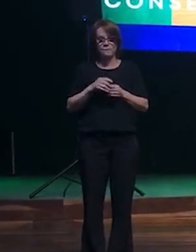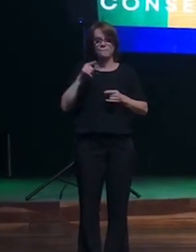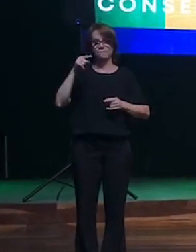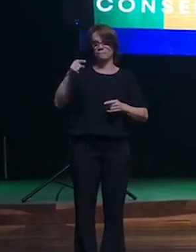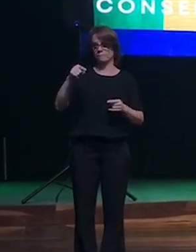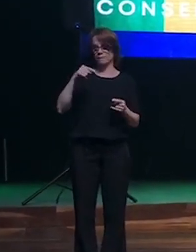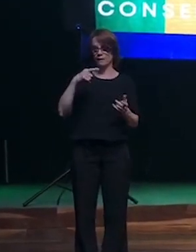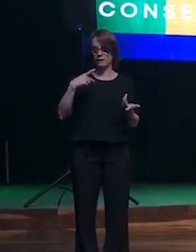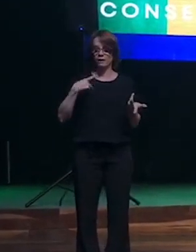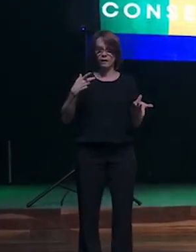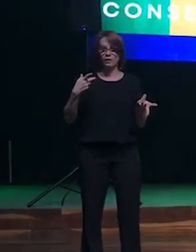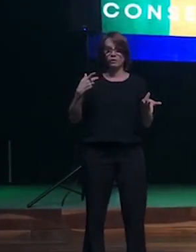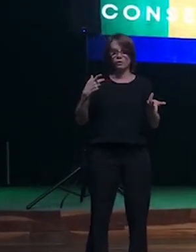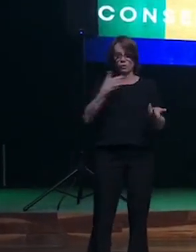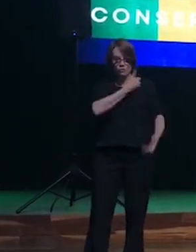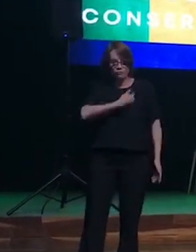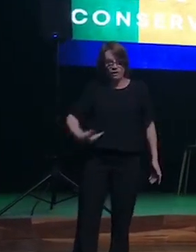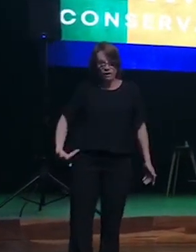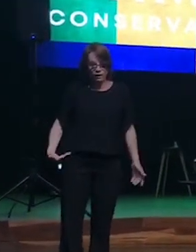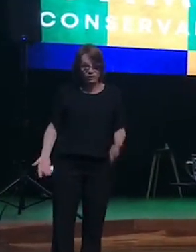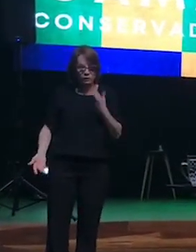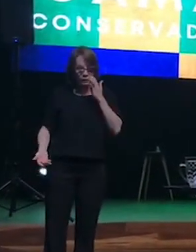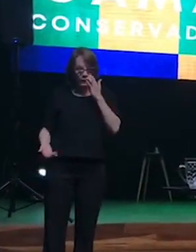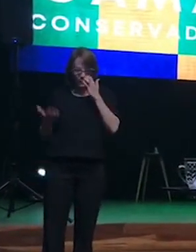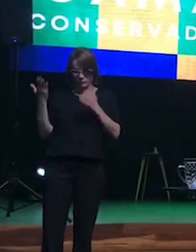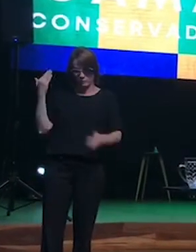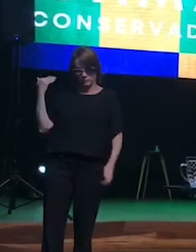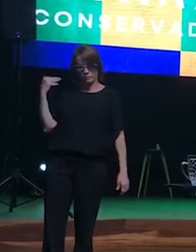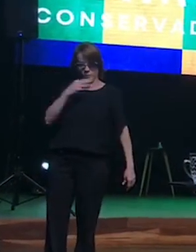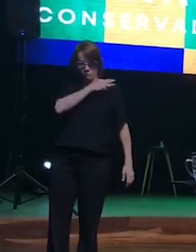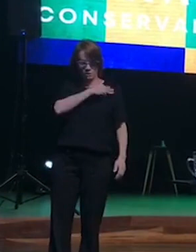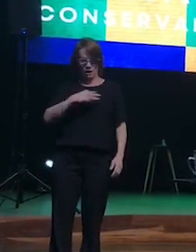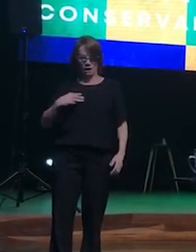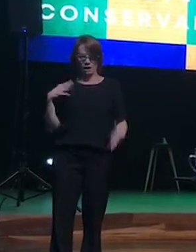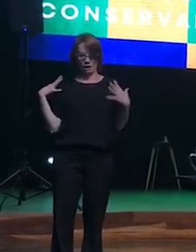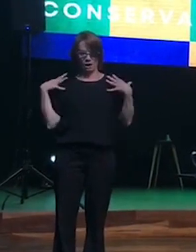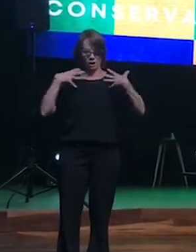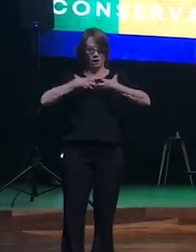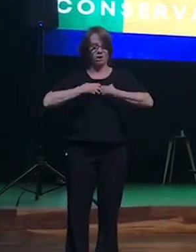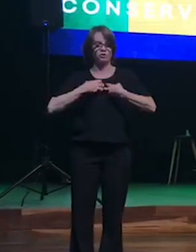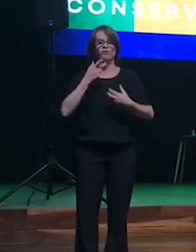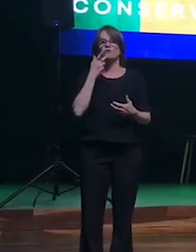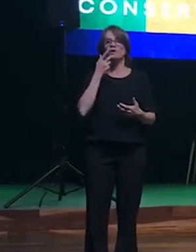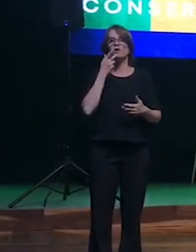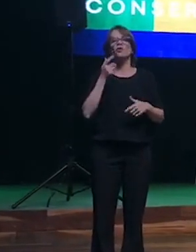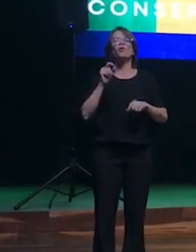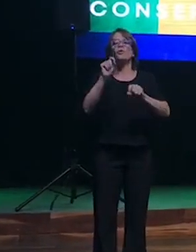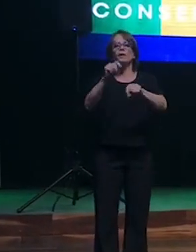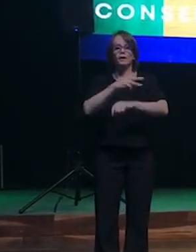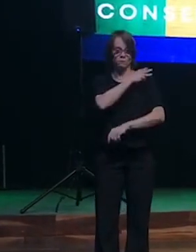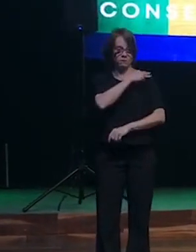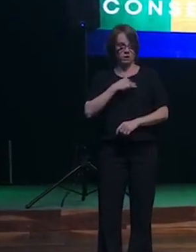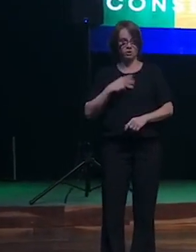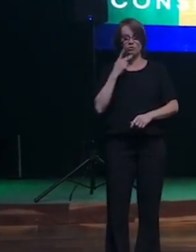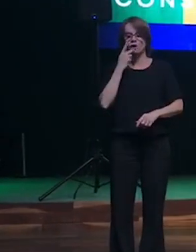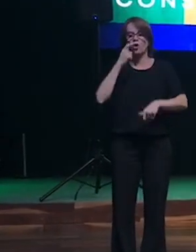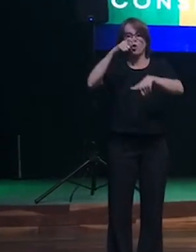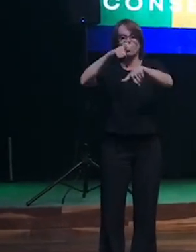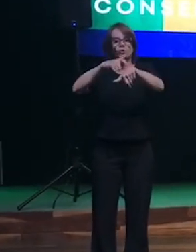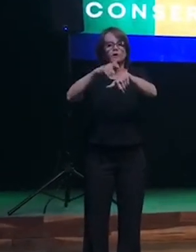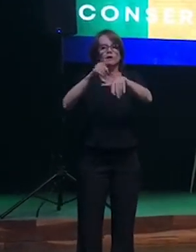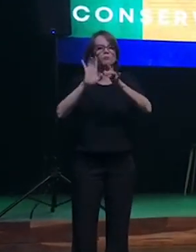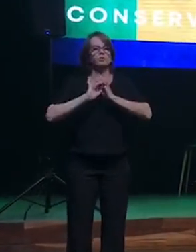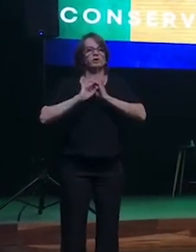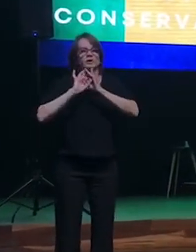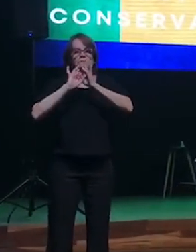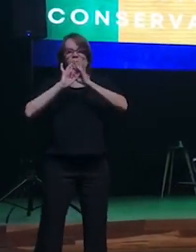Recentemente, um ministro de Estado brasileiro falou assim: o tempo da liberdade de expressão absoluta no Brasil acabou.